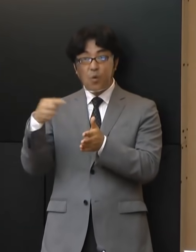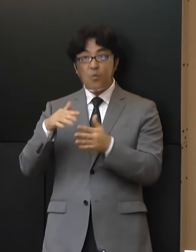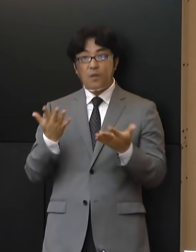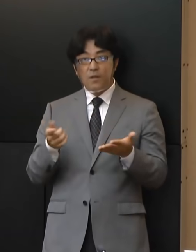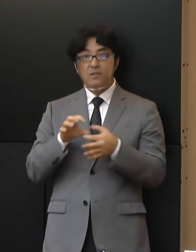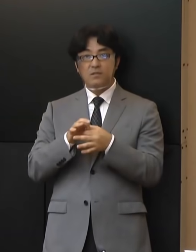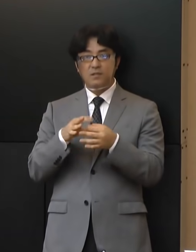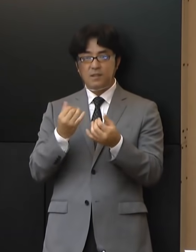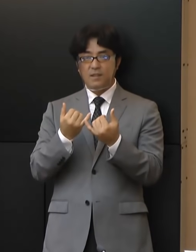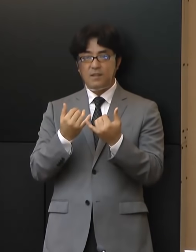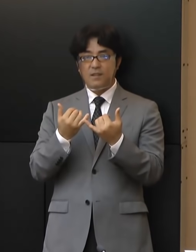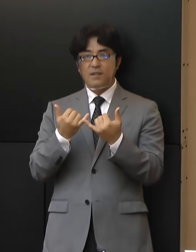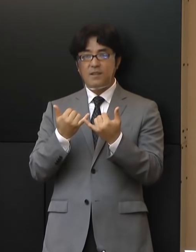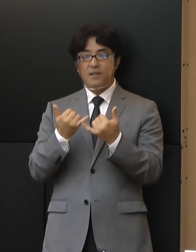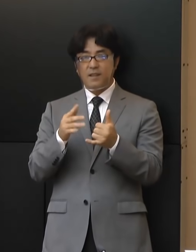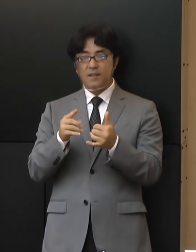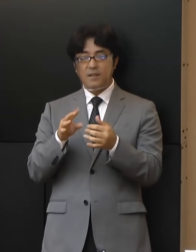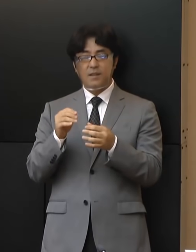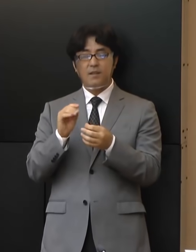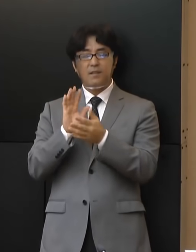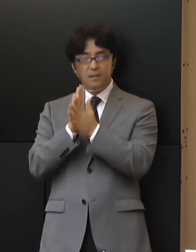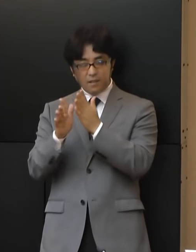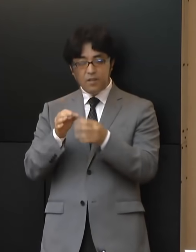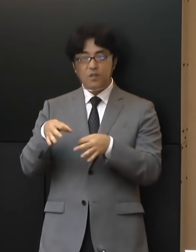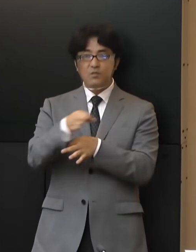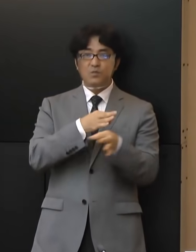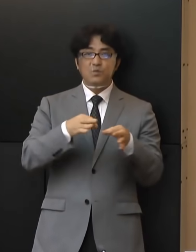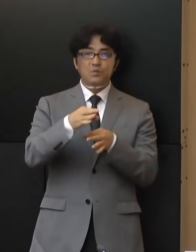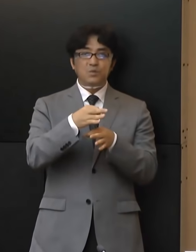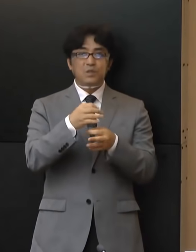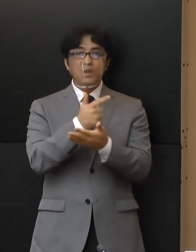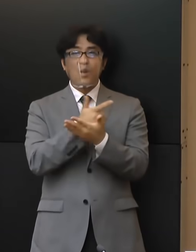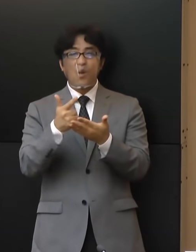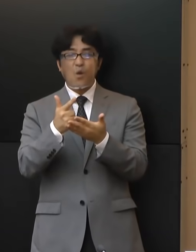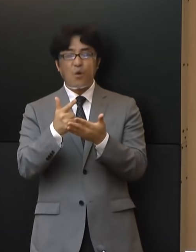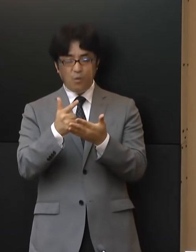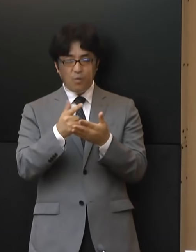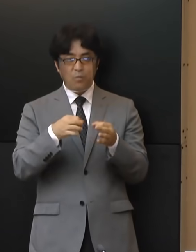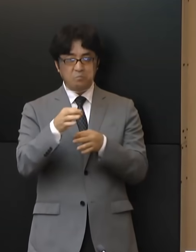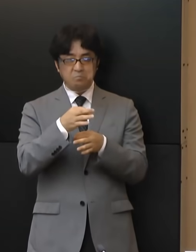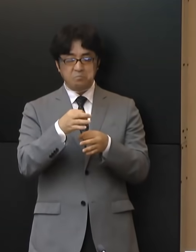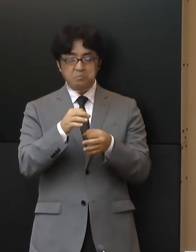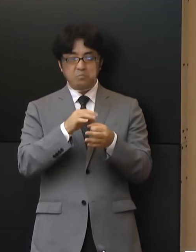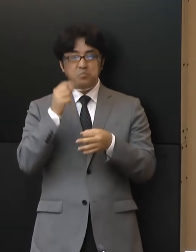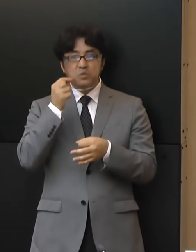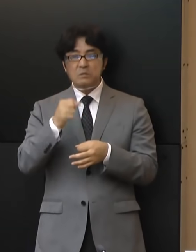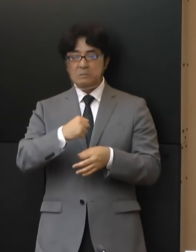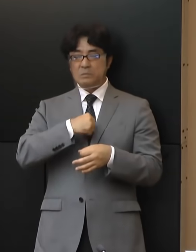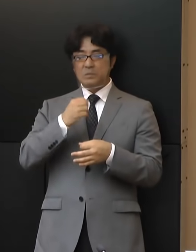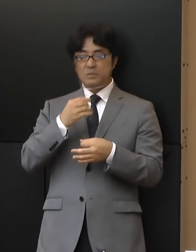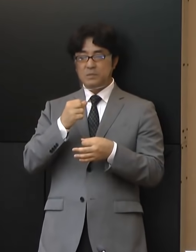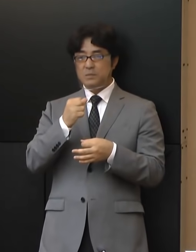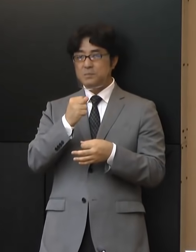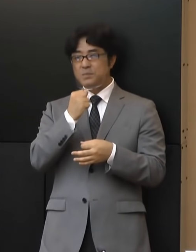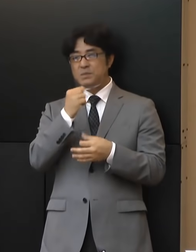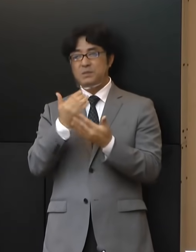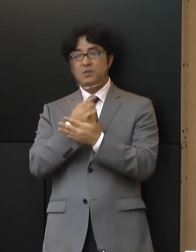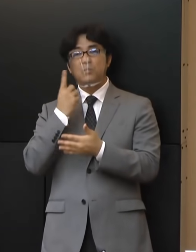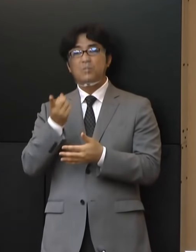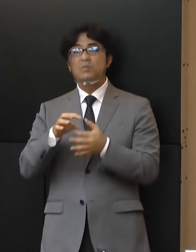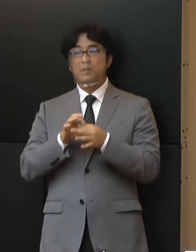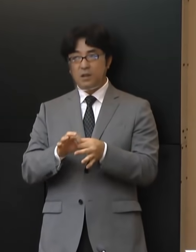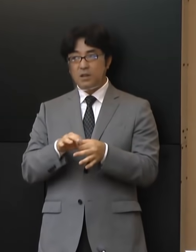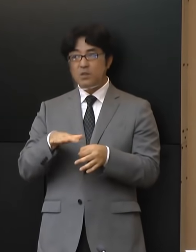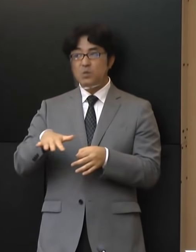復活するのがありえないという状況だと思うんですが、どのような状況になったら来県自粛を解除するおつもりなの